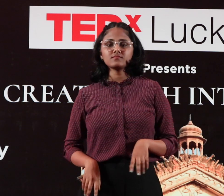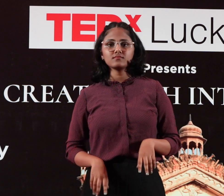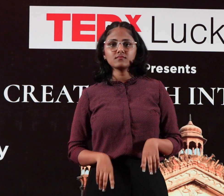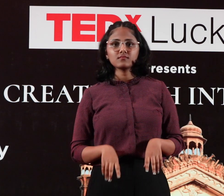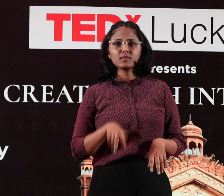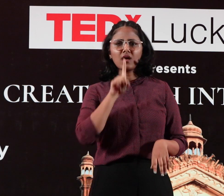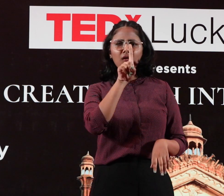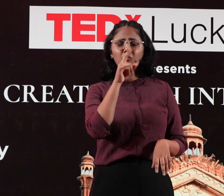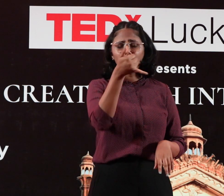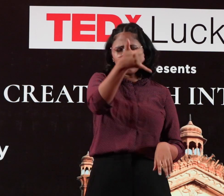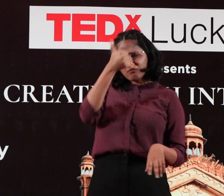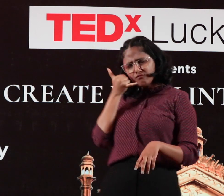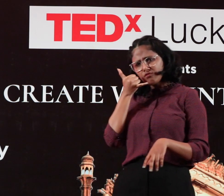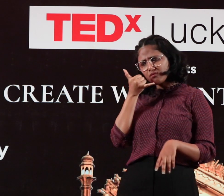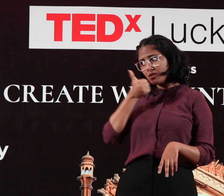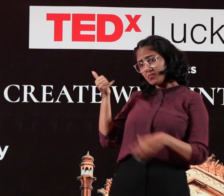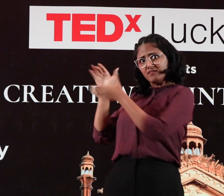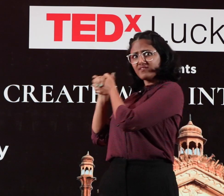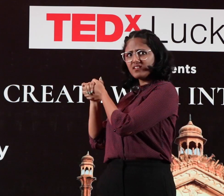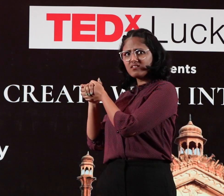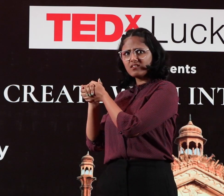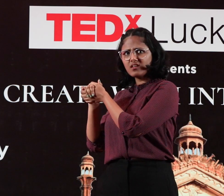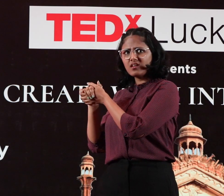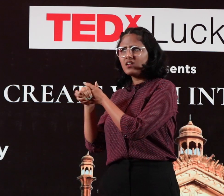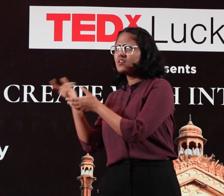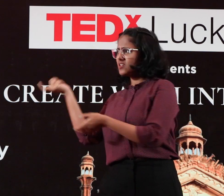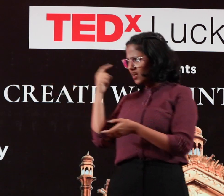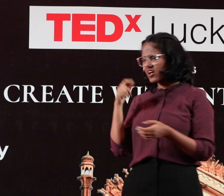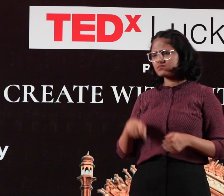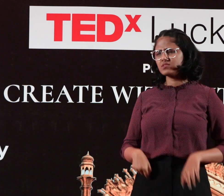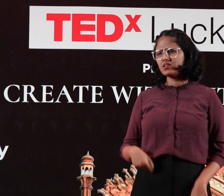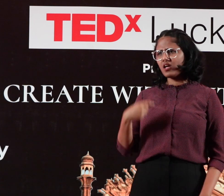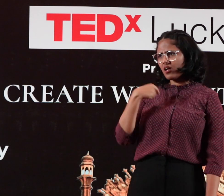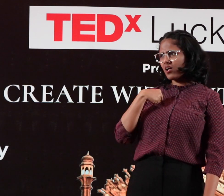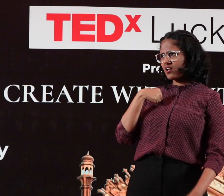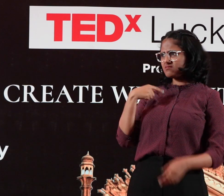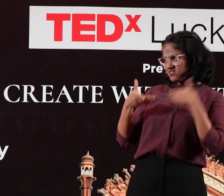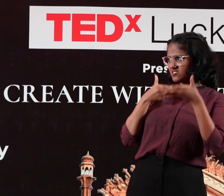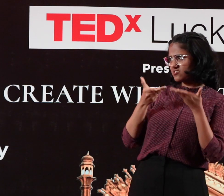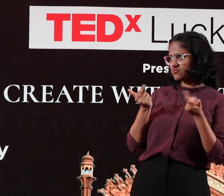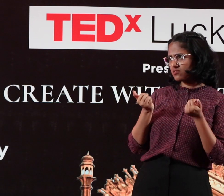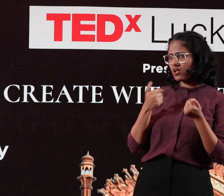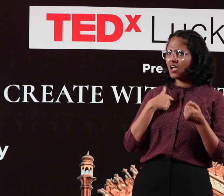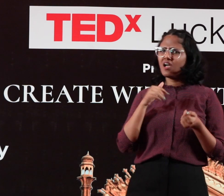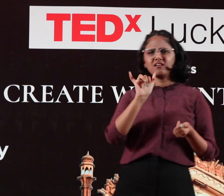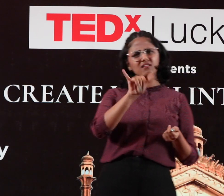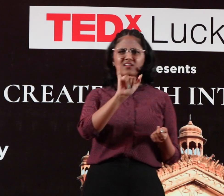कॉल आया जो मेरे दोस्त को, तो उसने आके तुरंत मुझसे पूछा, अमन पढ़ाएगा क्या? मैंने कहा हाँ पढ़ाएंगे, सैटरडे